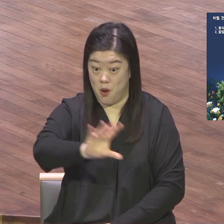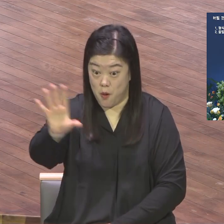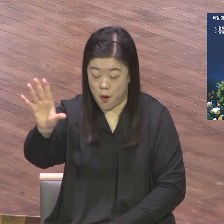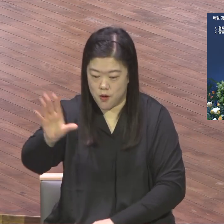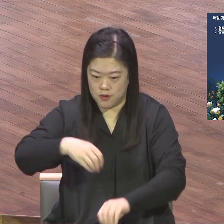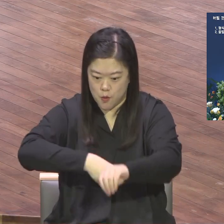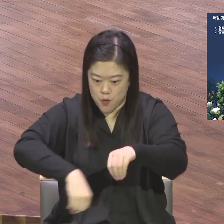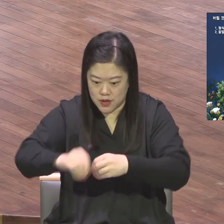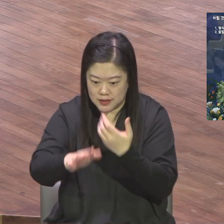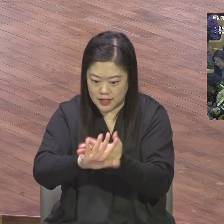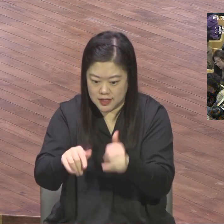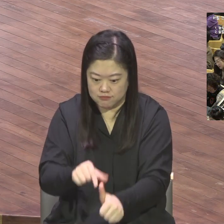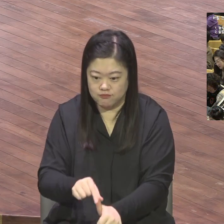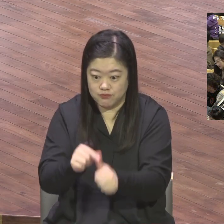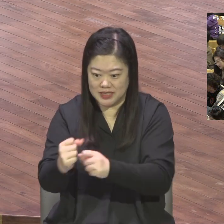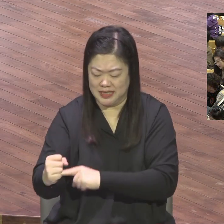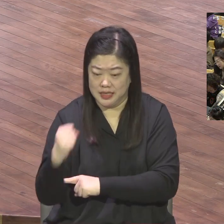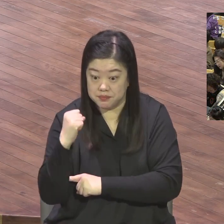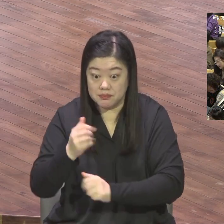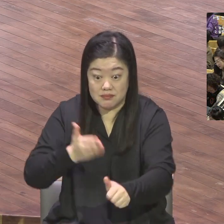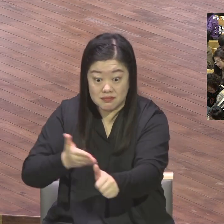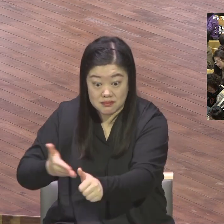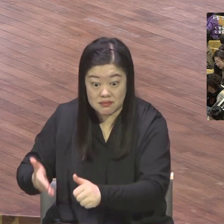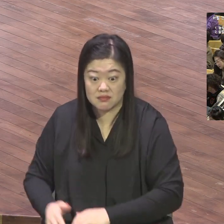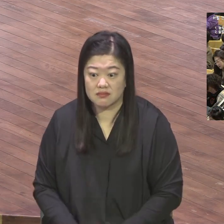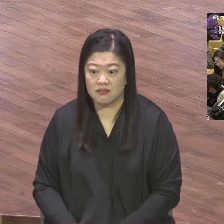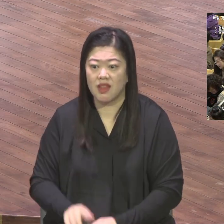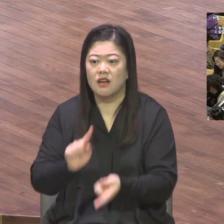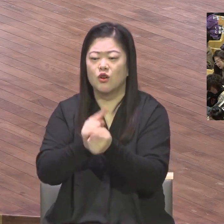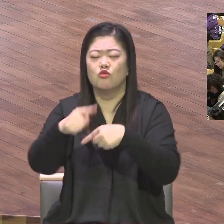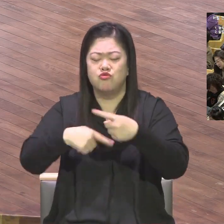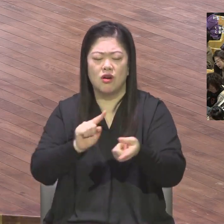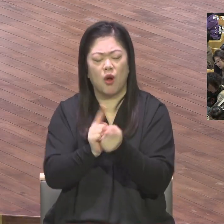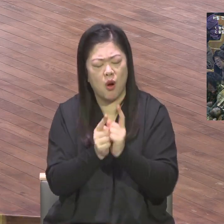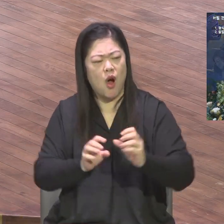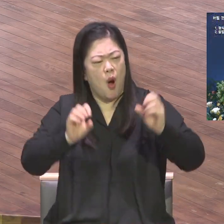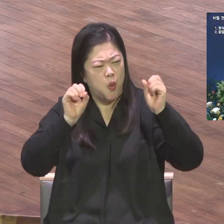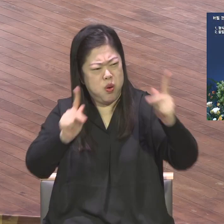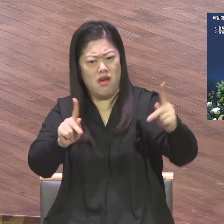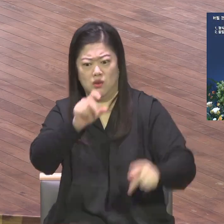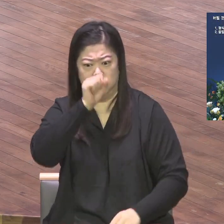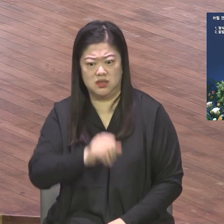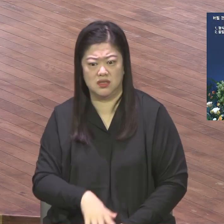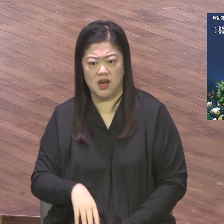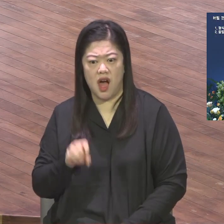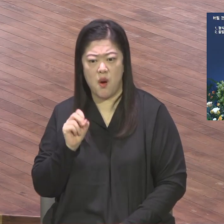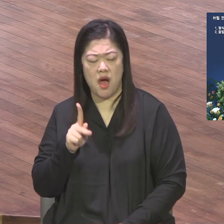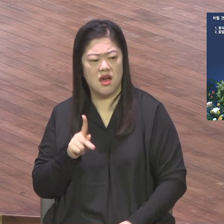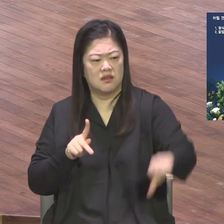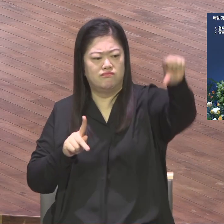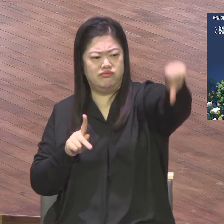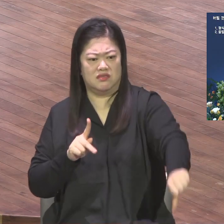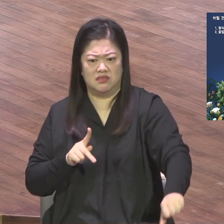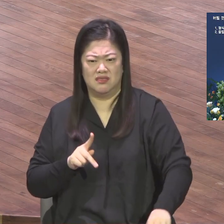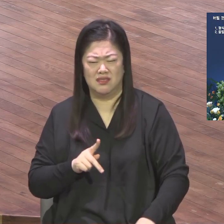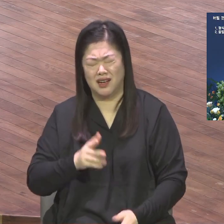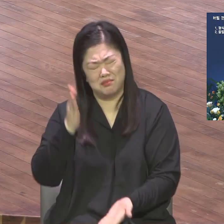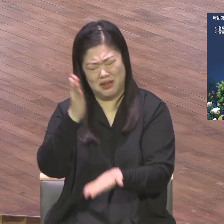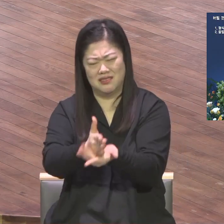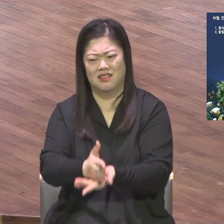살리는 복음생활 하게 하여 주옵소서. 알목해 유혹해봐서 오케이. 서로 살 이해하고 충분히 그래 말이야. 이해하고.